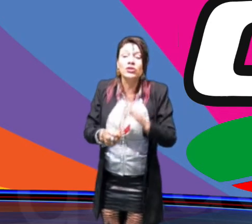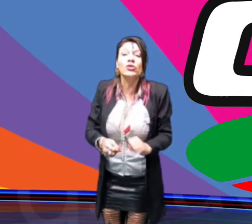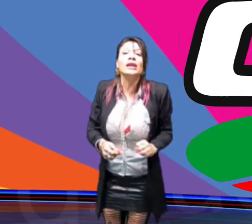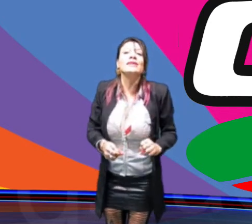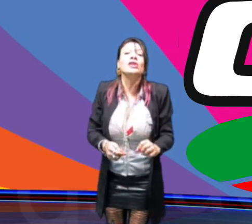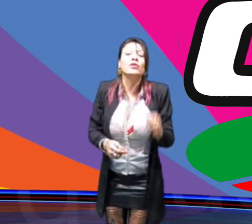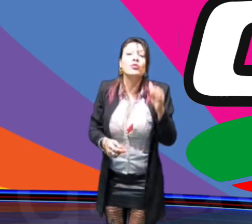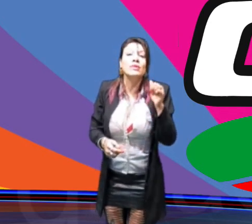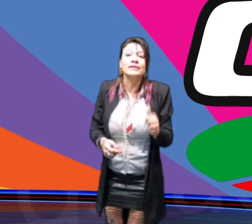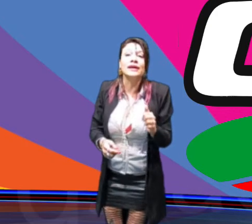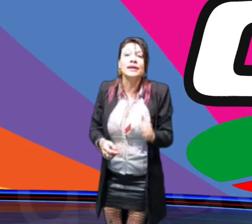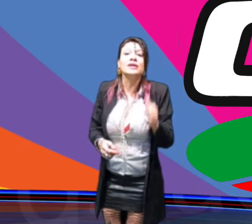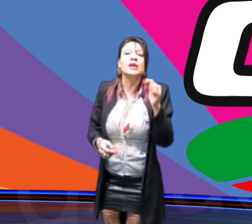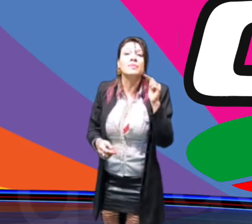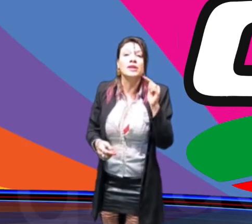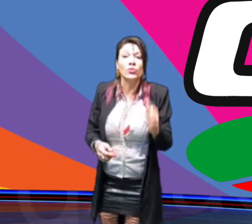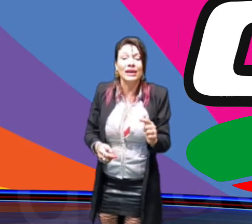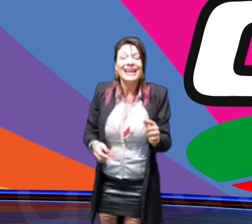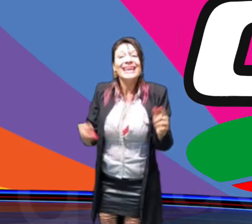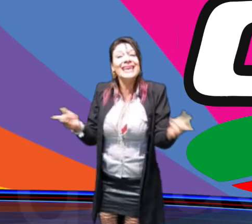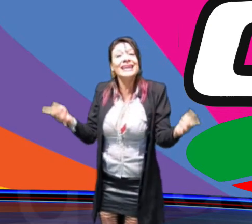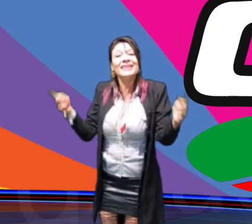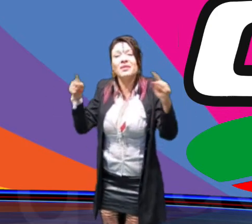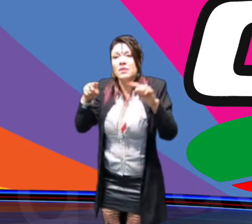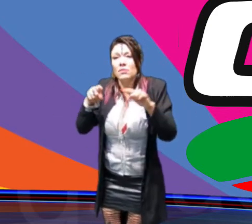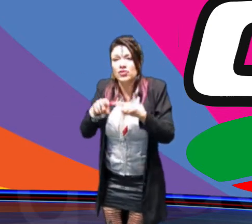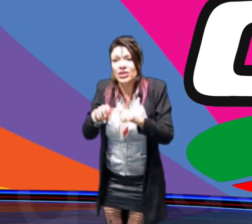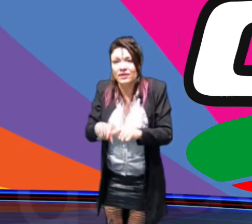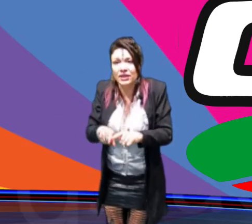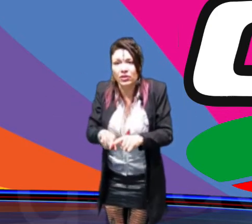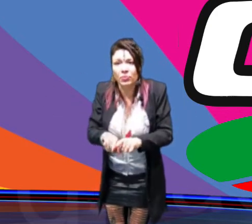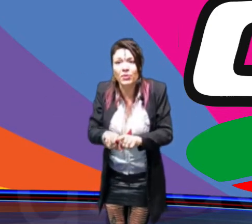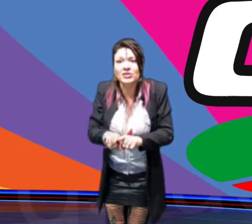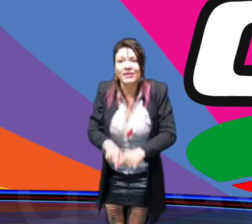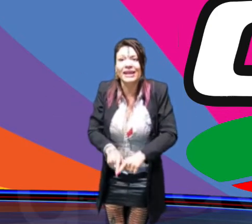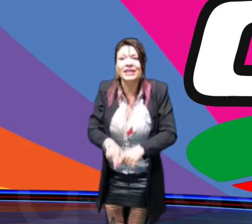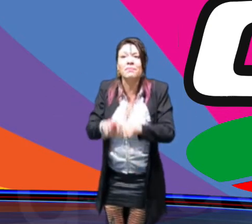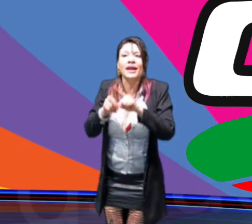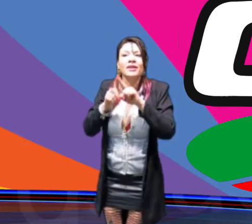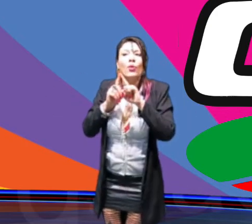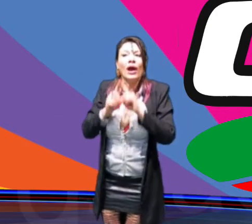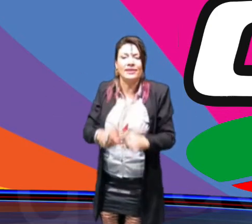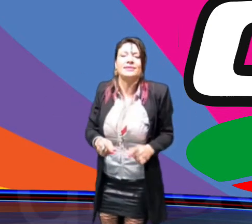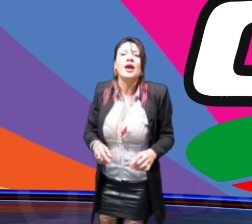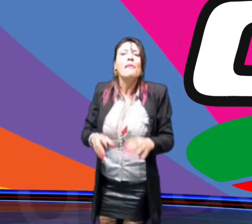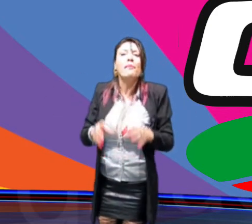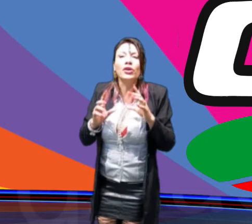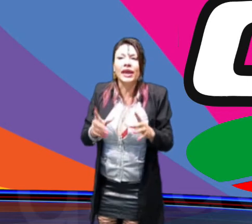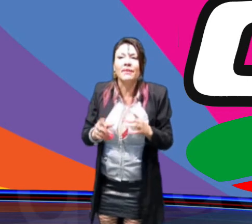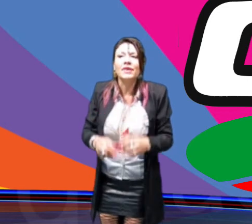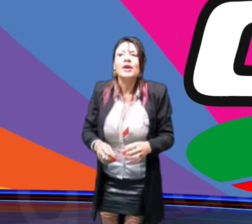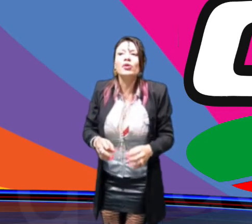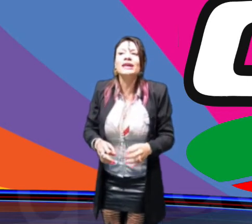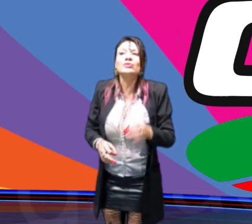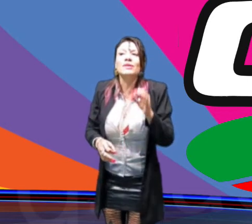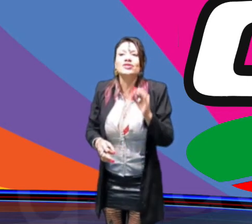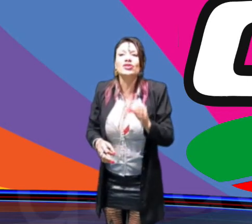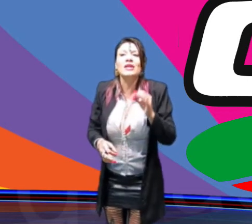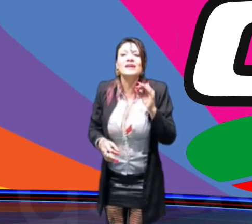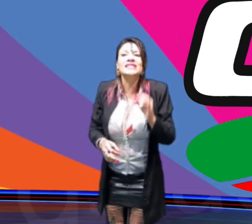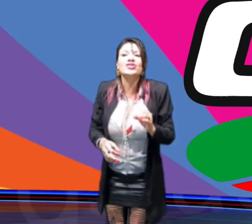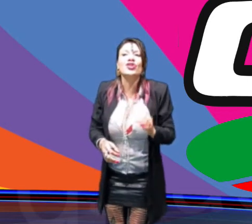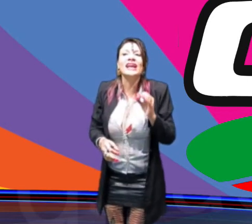en la índole humanitaria y espiritual. Y en este mismo sentido, podemos hablar de Pennywise. ¿Por qué? Porque es una versión